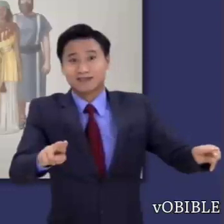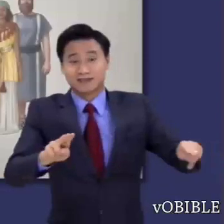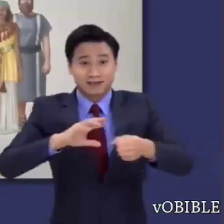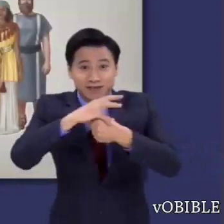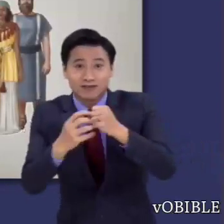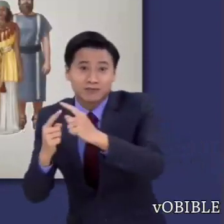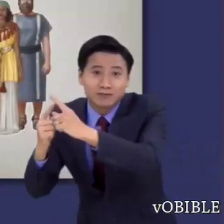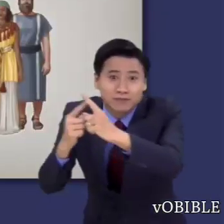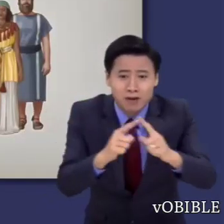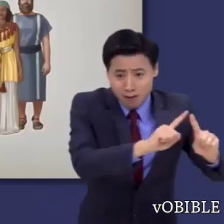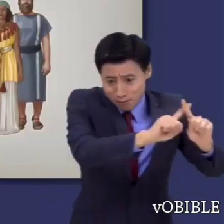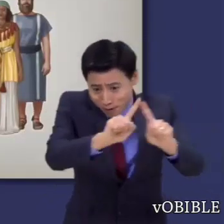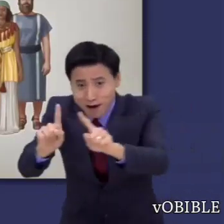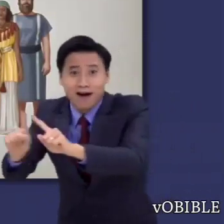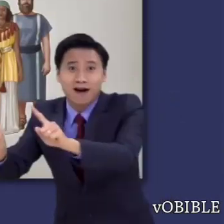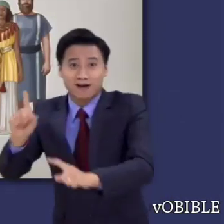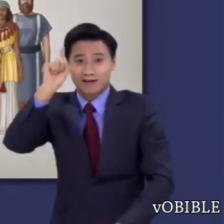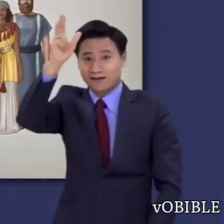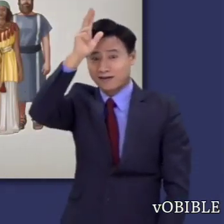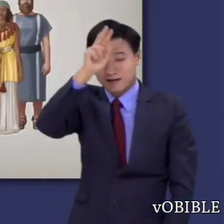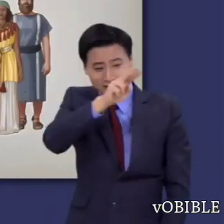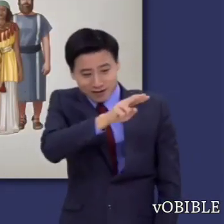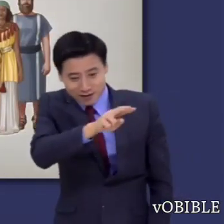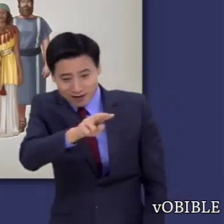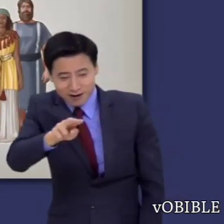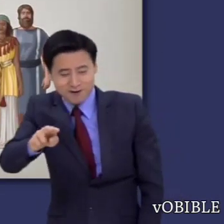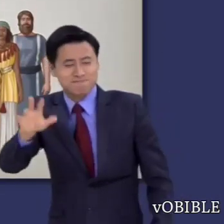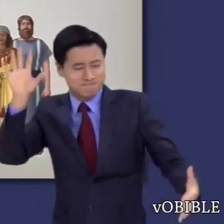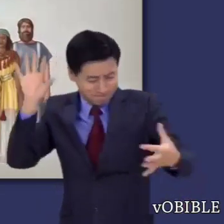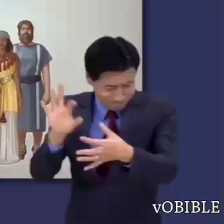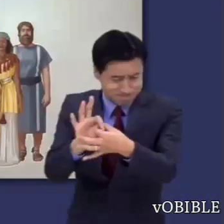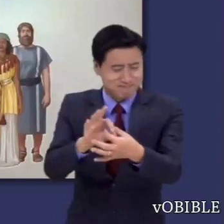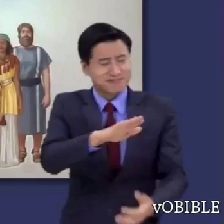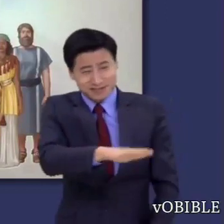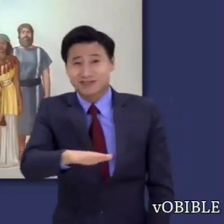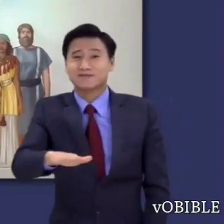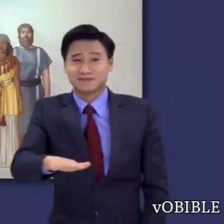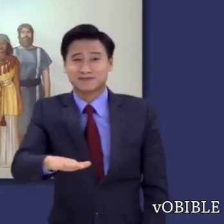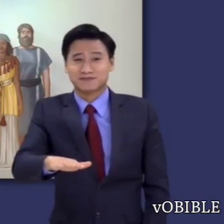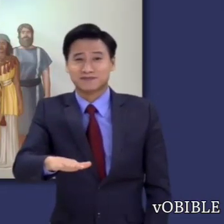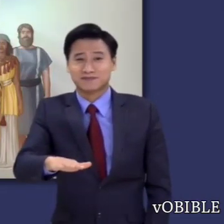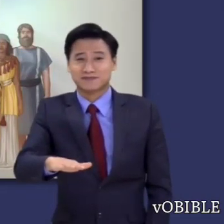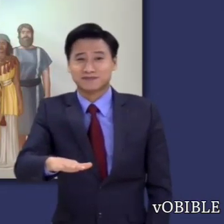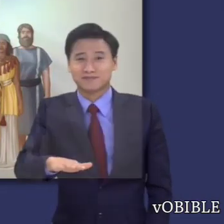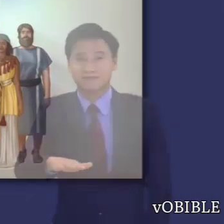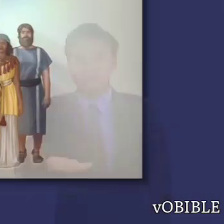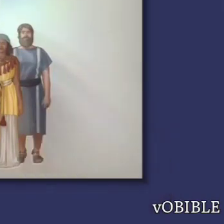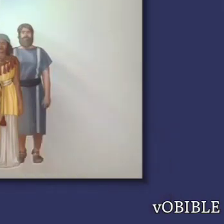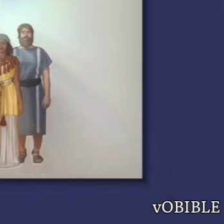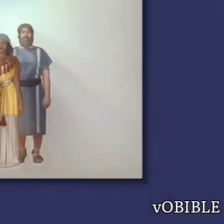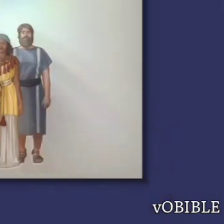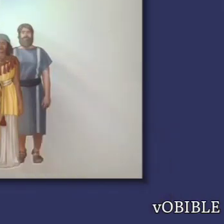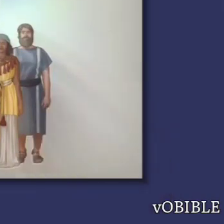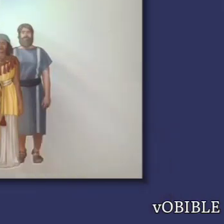第九和第十章，保罗说明，无论是哪个国族的人，只要对上帝有信心，就能成为